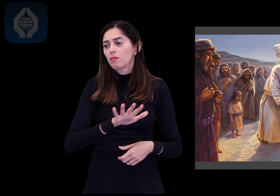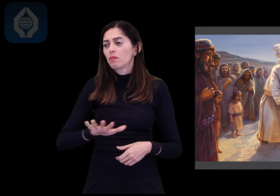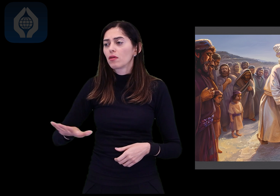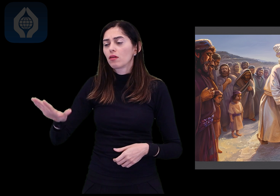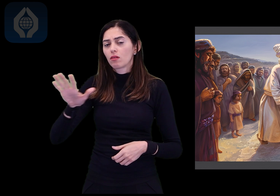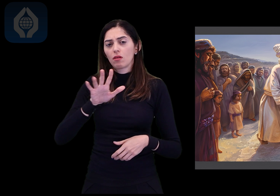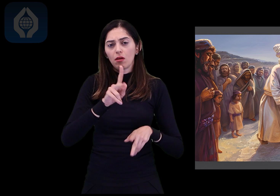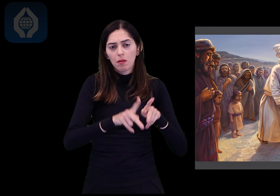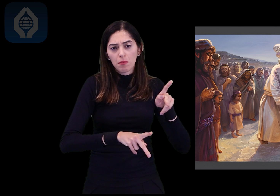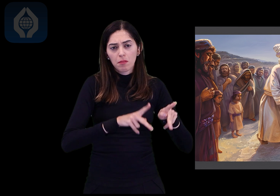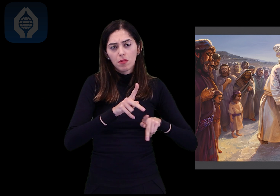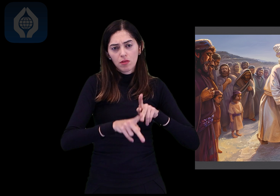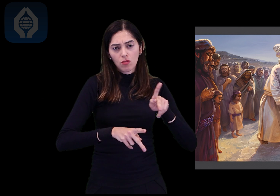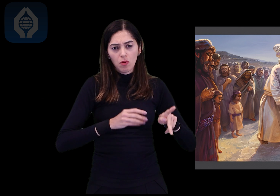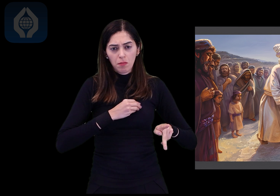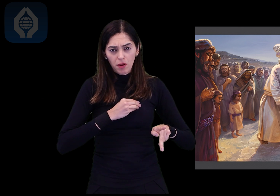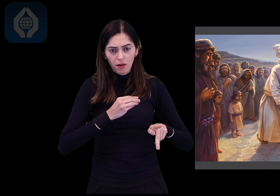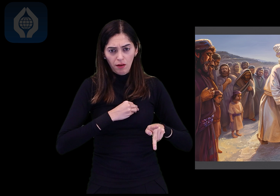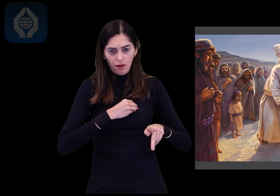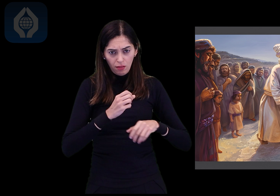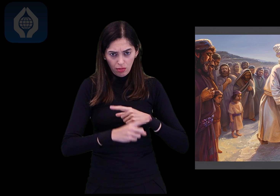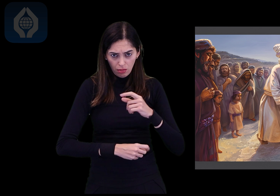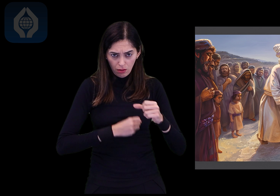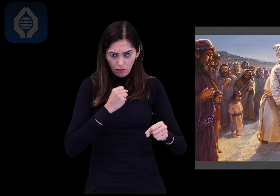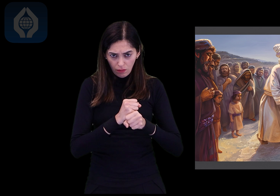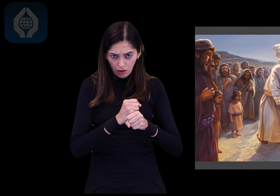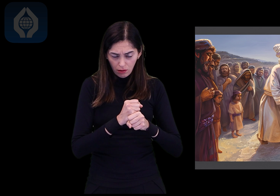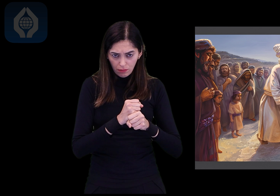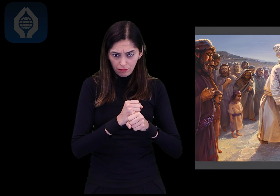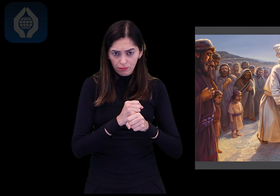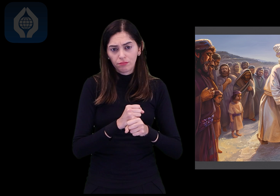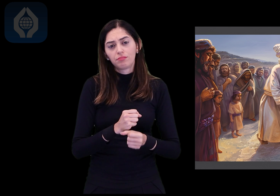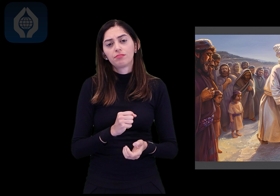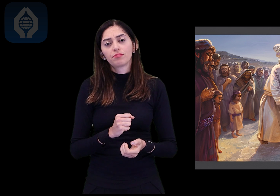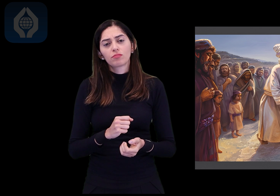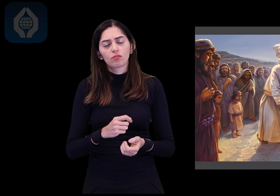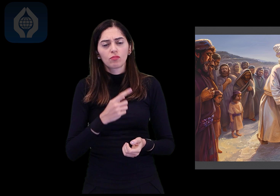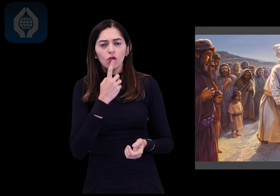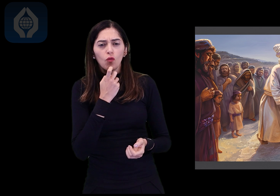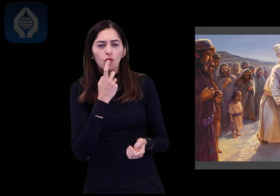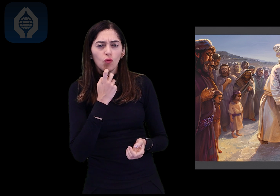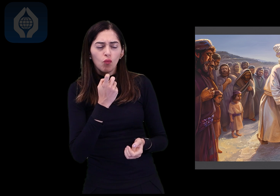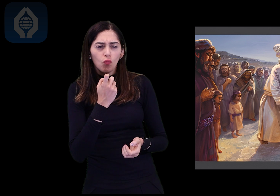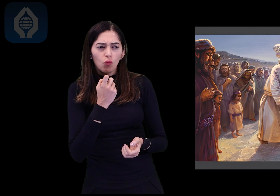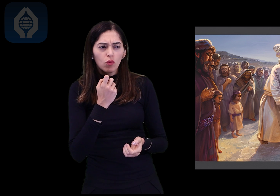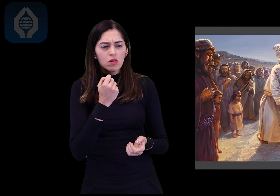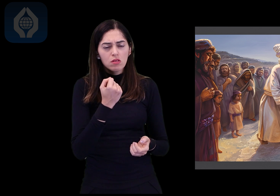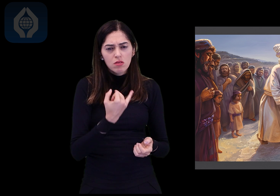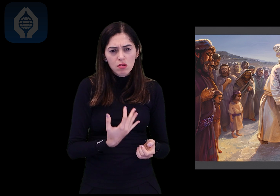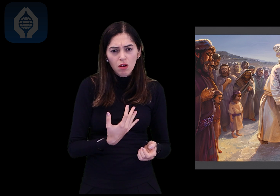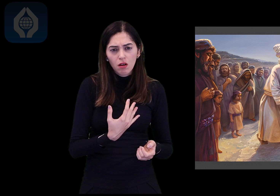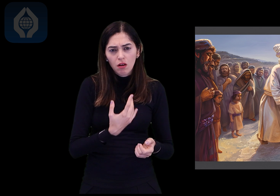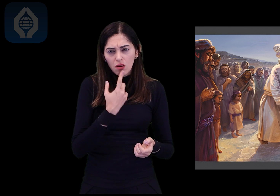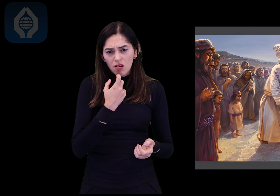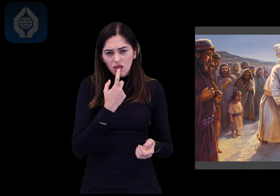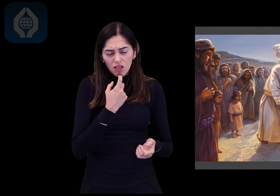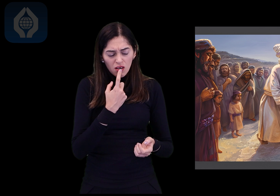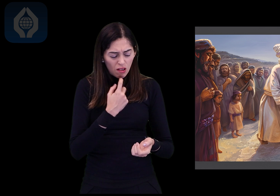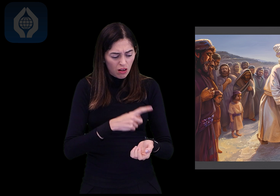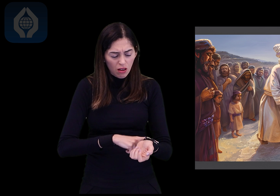ano. Poderia o sangue de animais pagar pelos seus pecados? Não. O